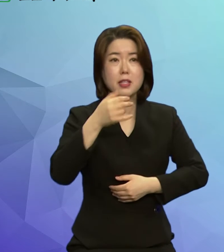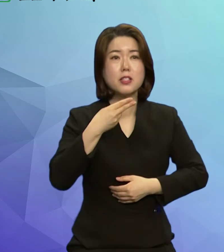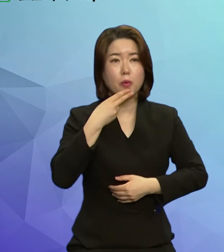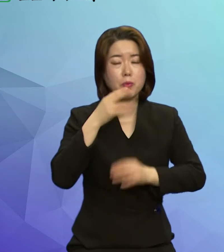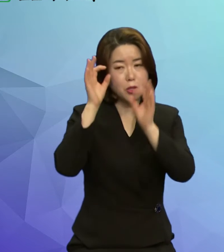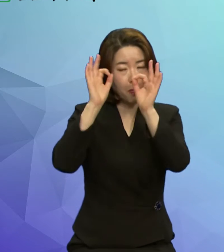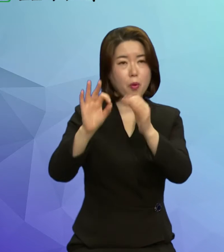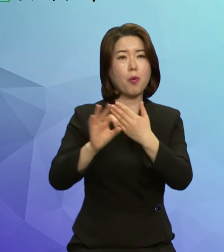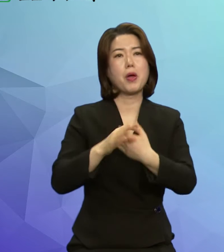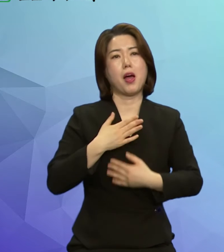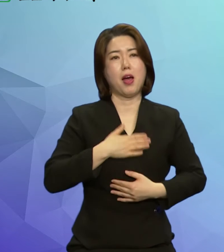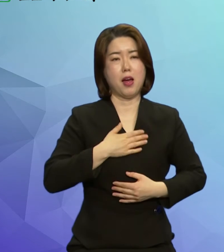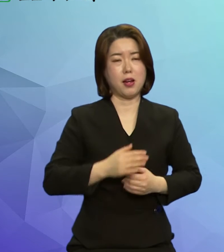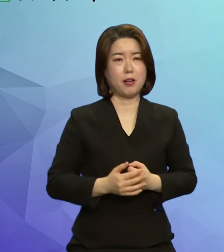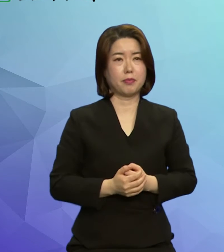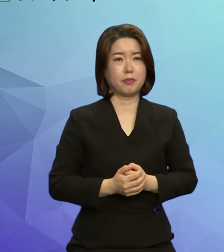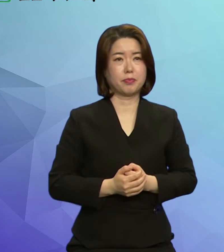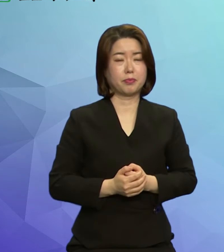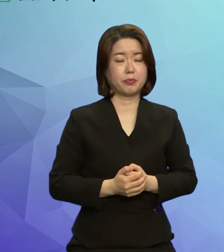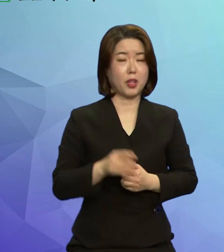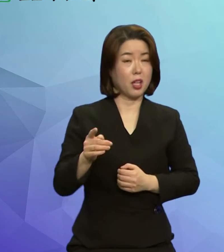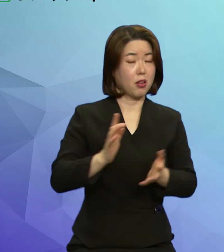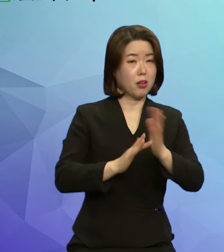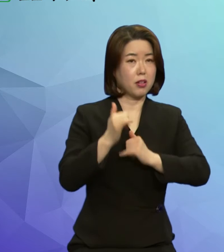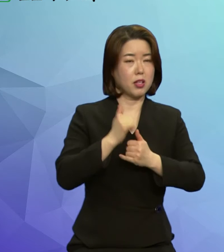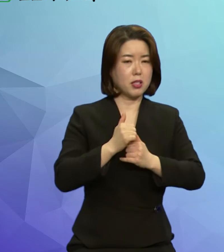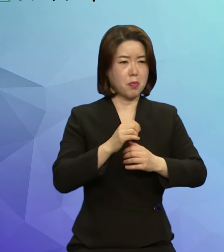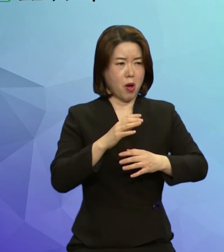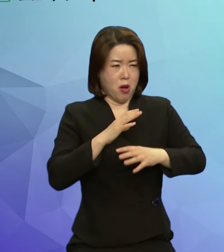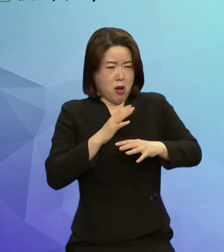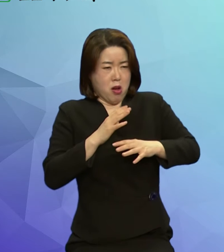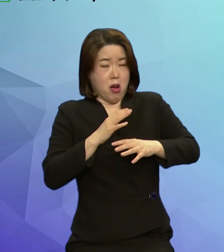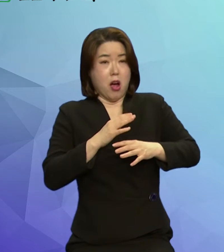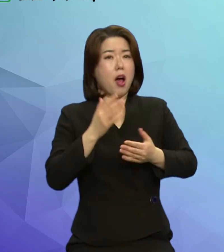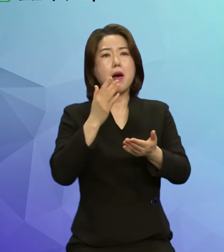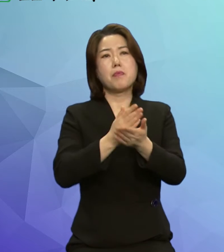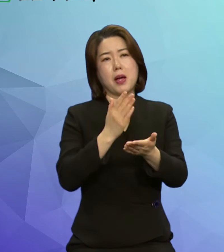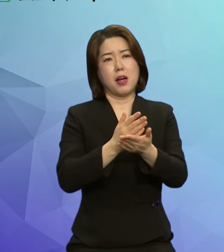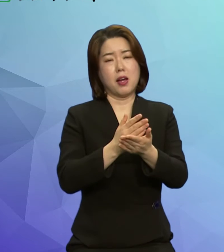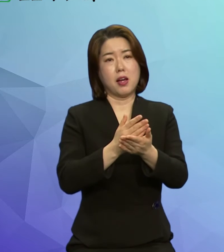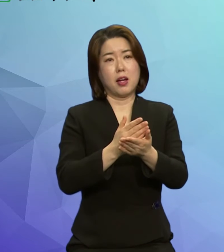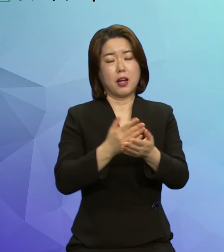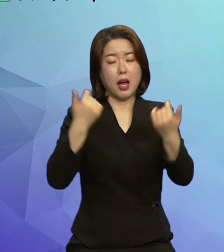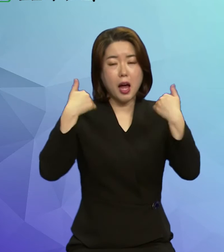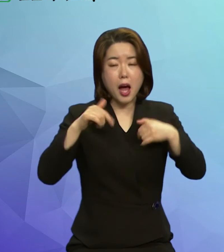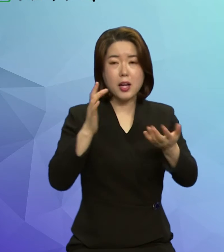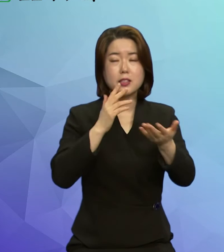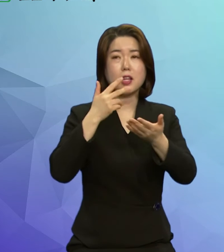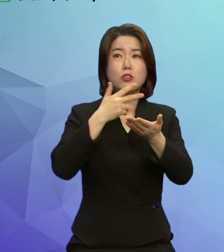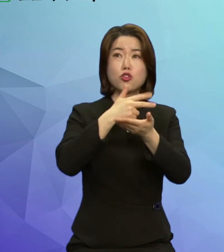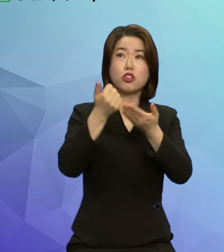이건 예수님을 두려워하며 살라는 뜻이 아닙니다. 항상 주님을 바라보라는 거죠.